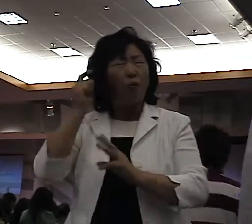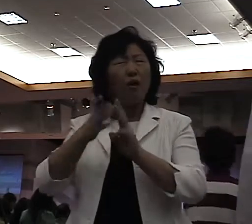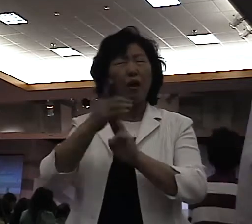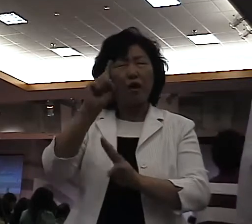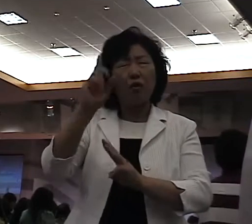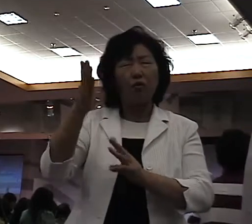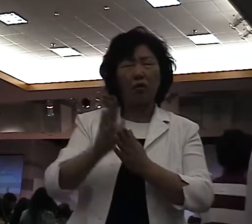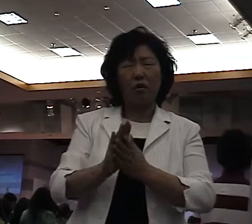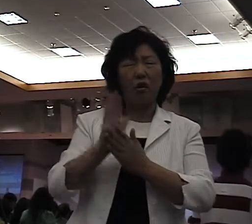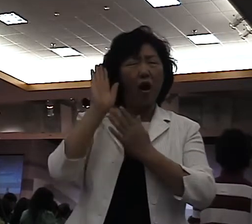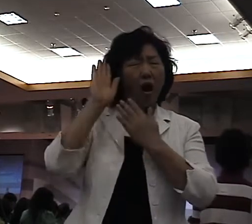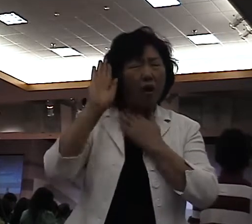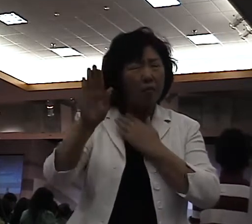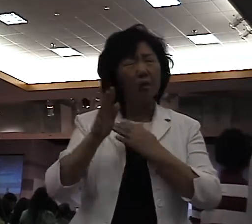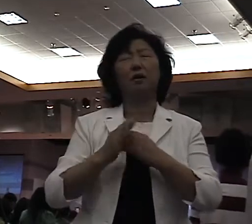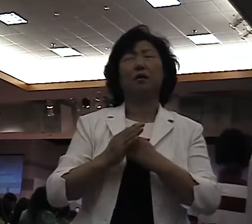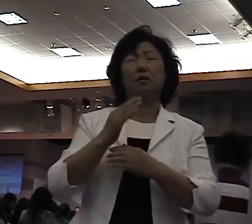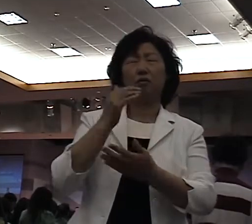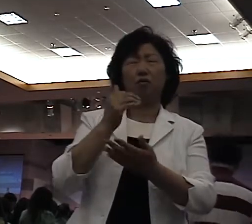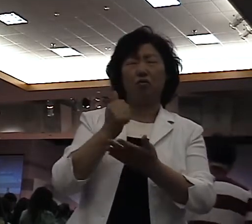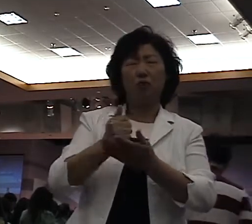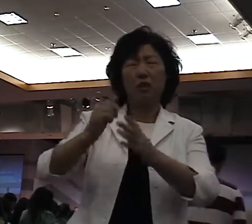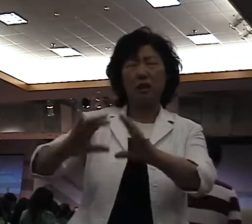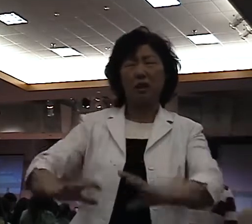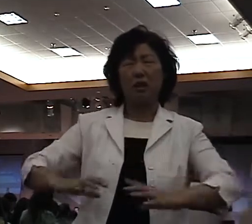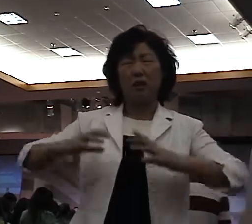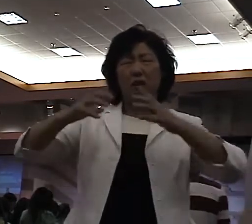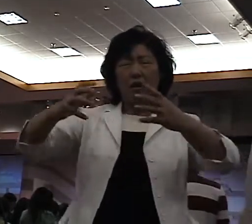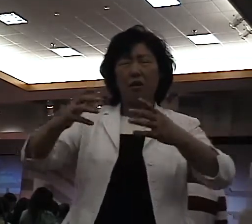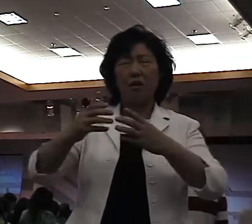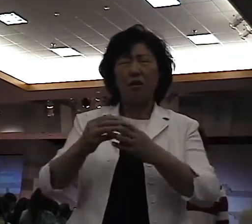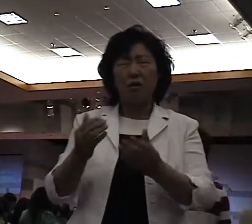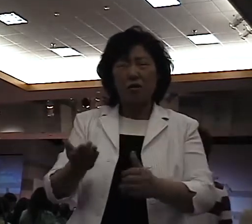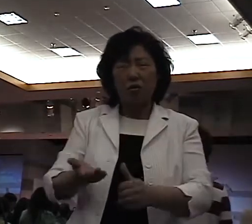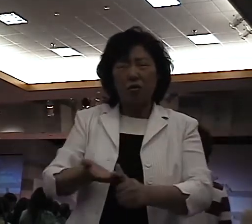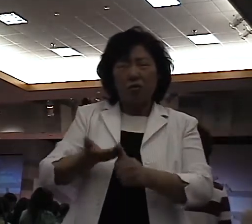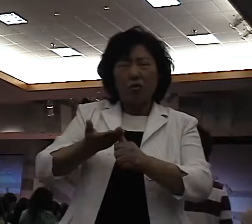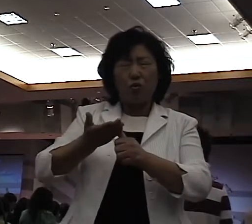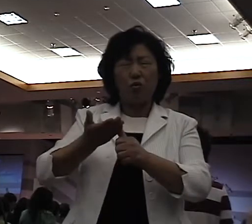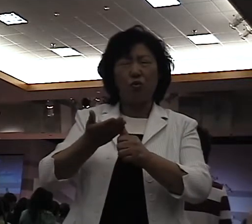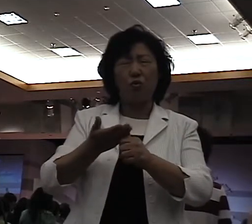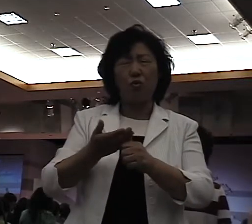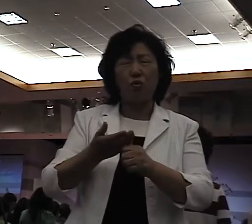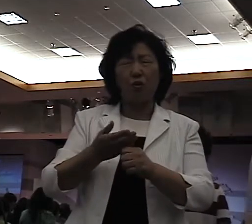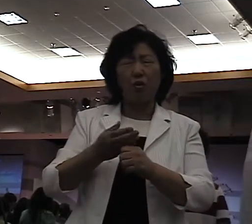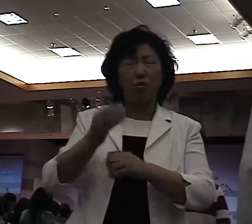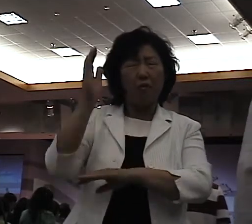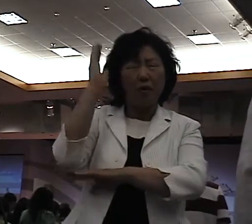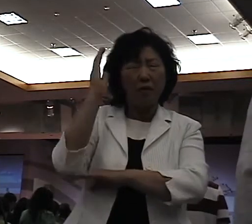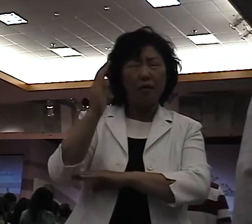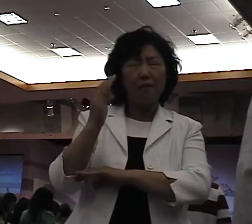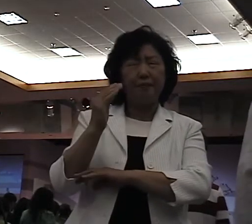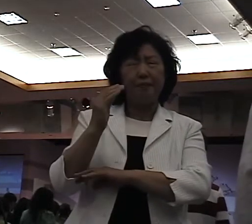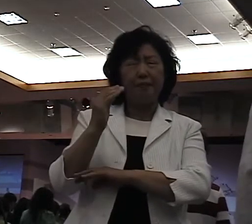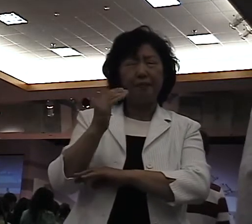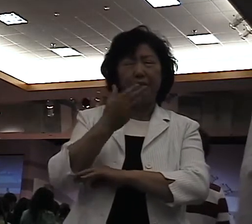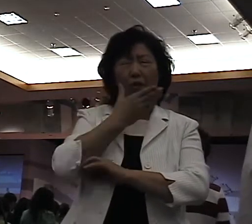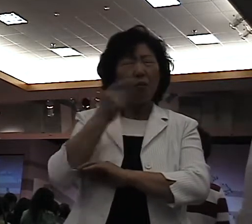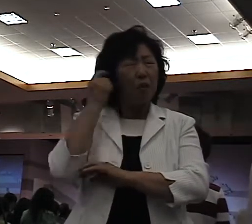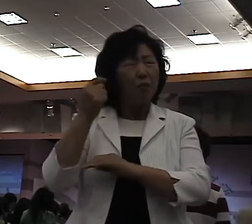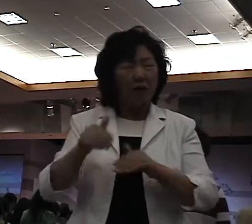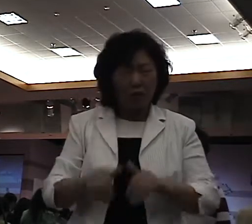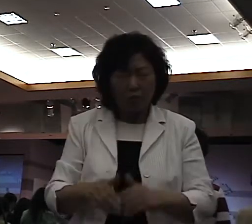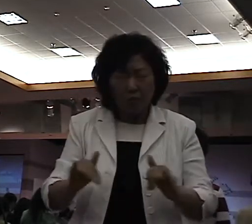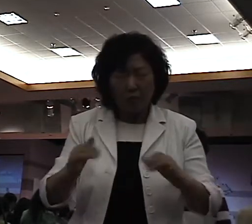미래의 조국과 세계를 섬길 수 있도록 말씀으로 양육받아 믿음의 새싹과 꿈을 주시어 복음의 일꾼들이 많이